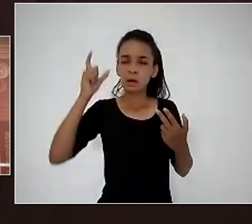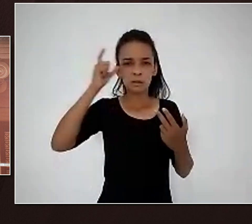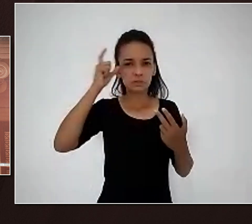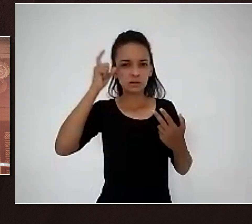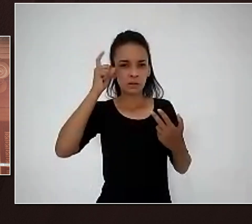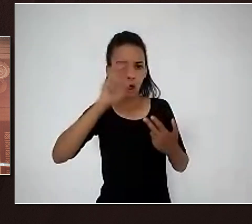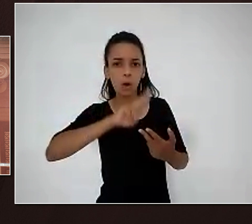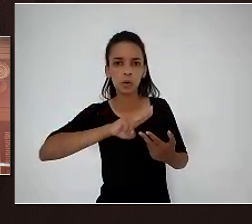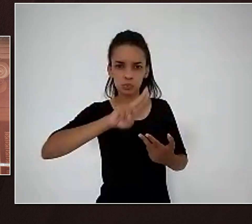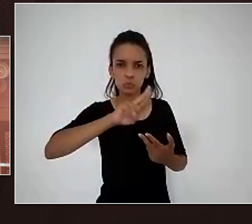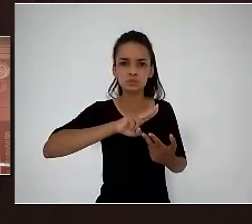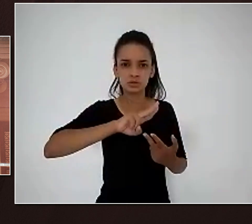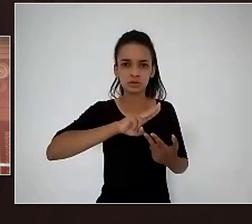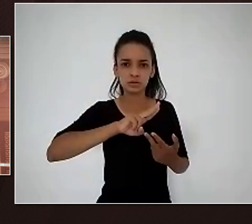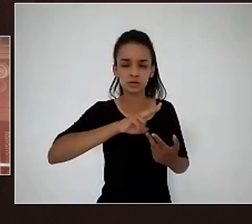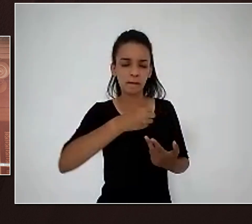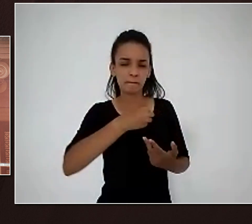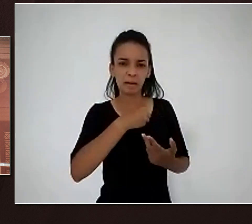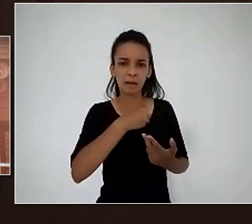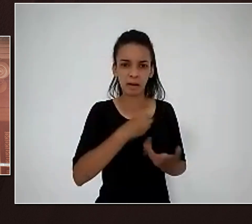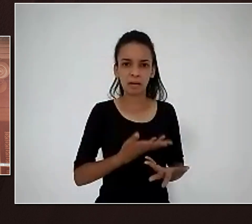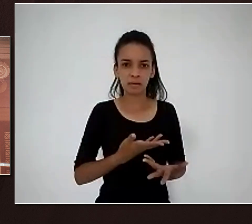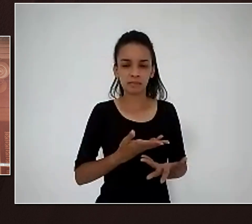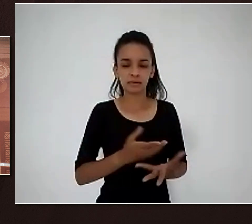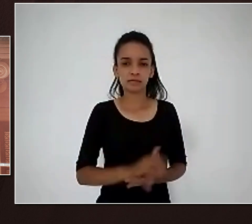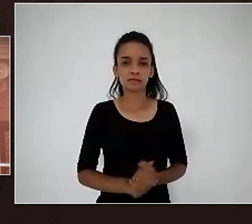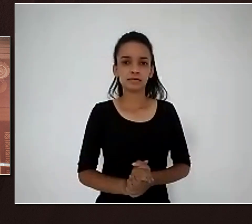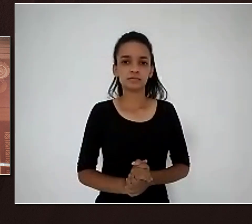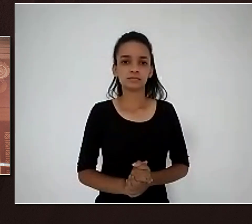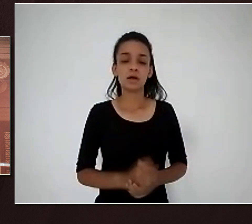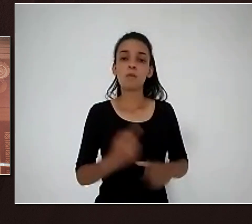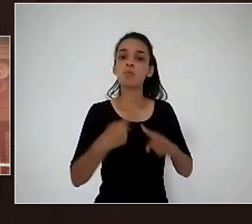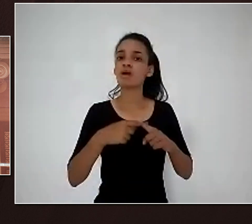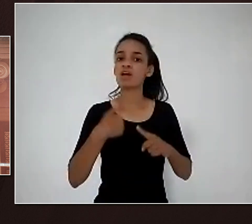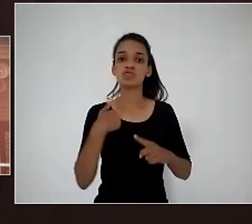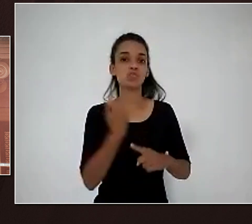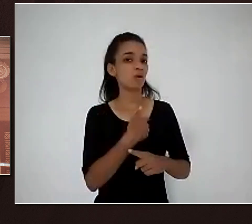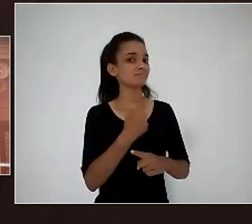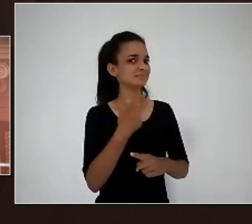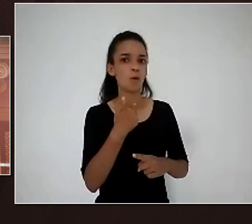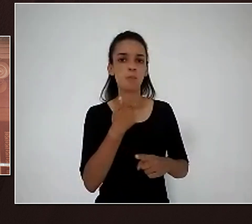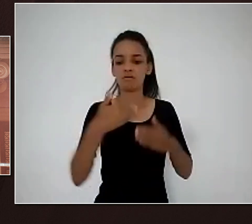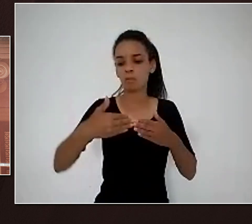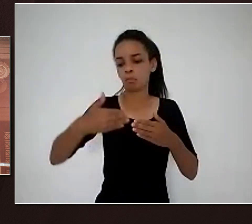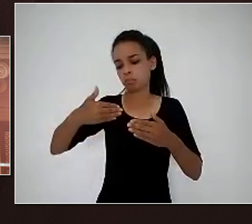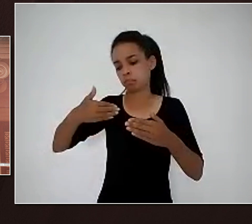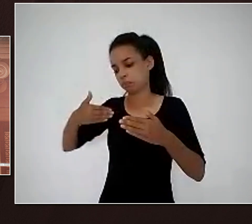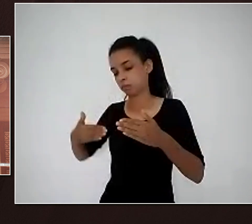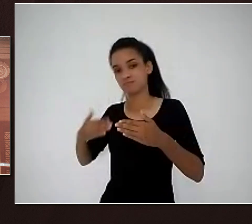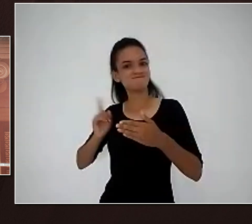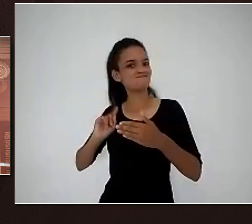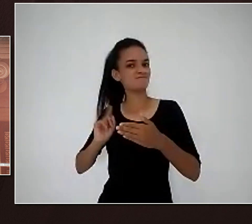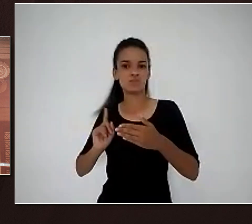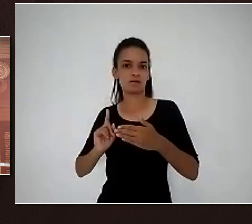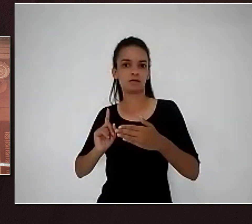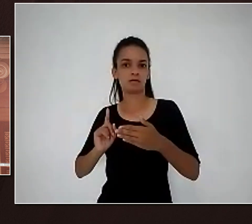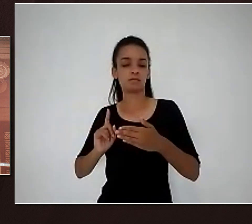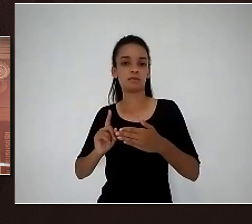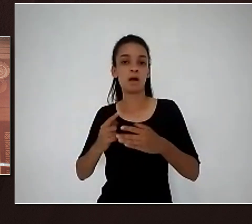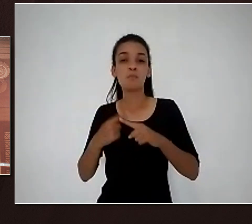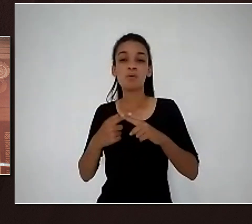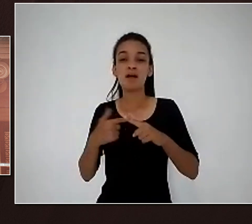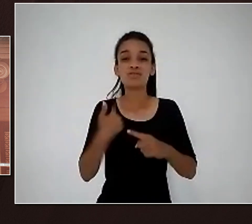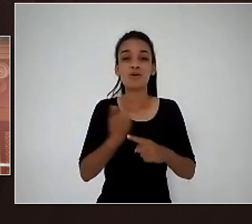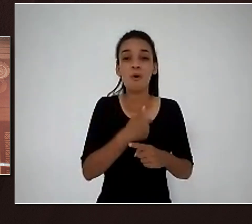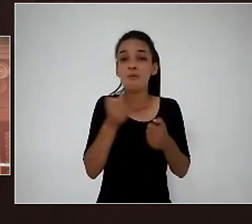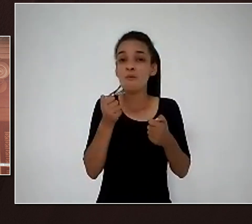atrás. Nós não podemos voltar atrás e eu não quero retroceder. Nós estamos a um passo, né, de entrar na